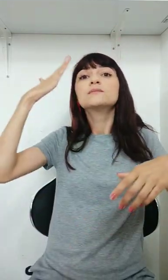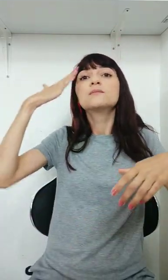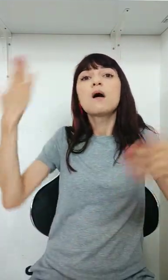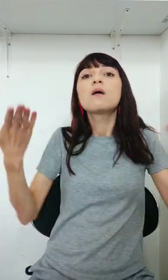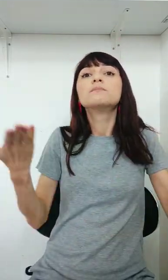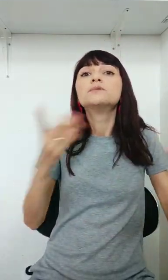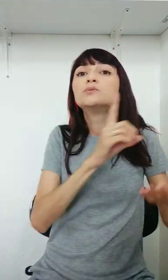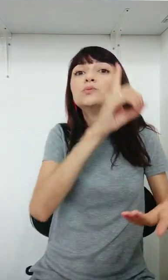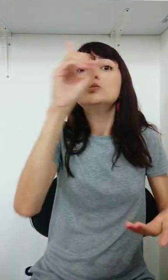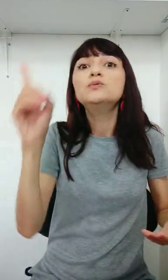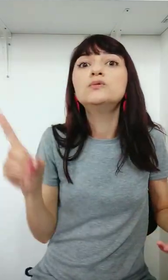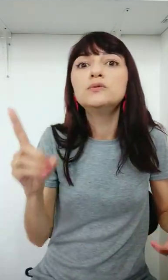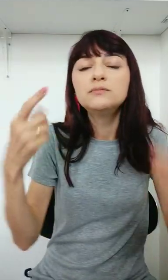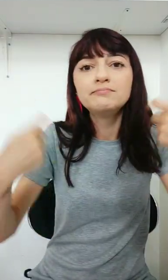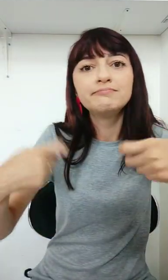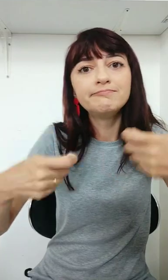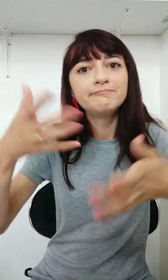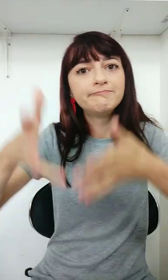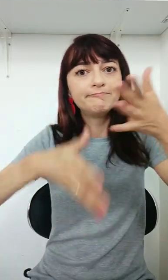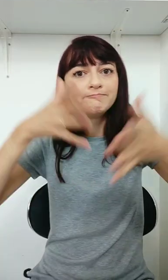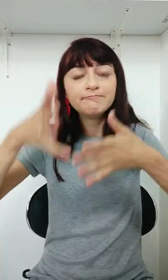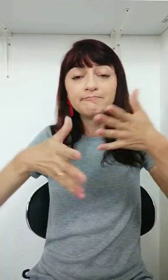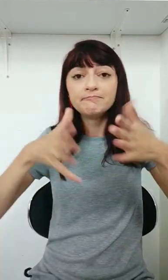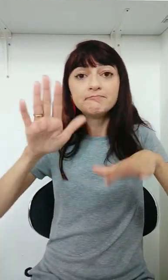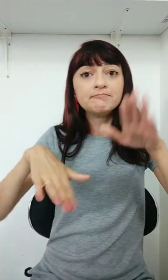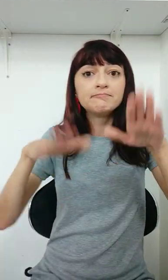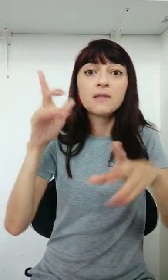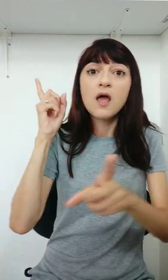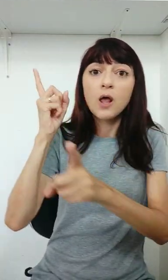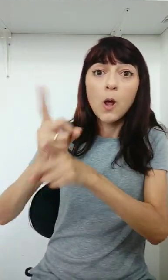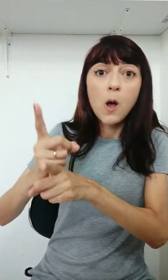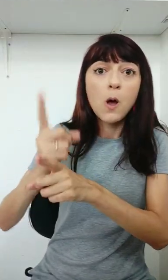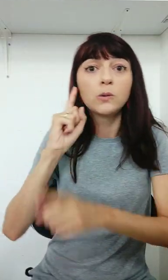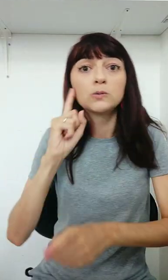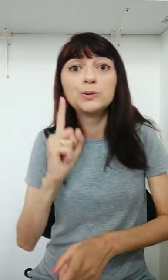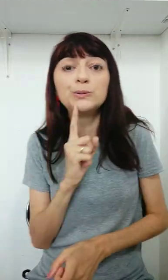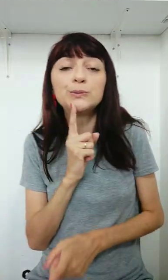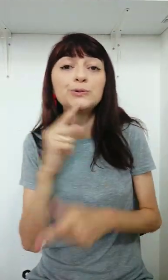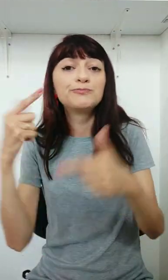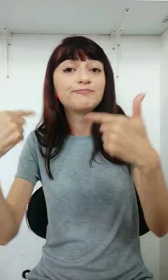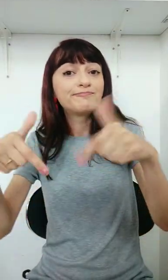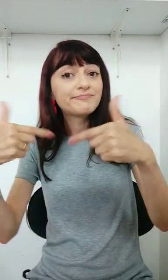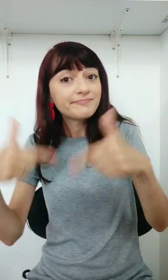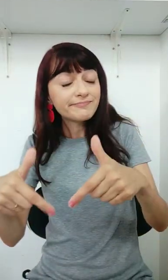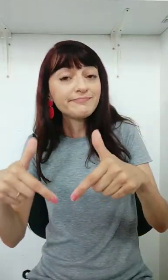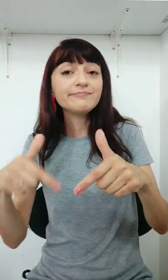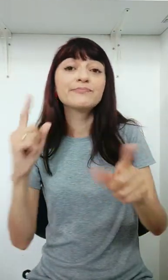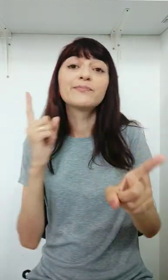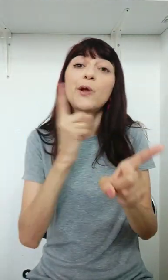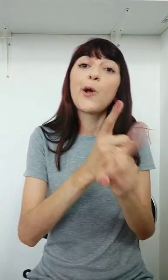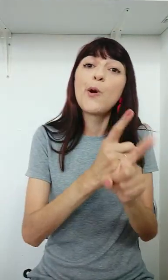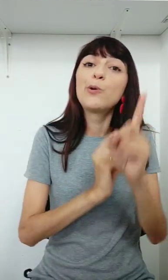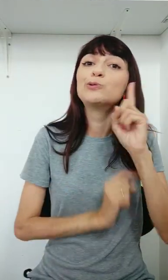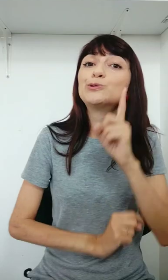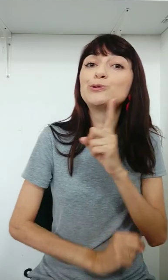toda semana, né? Então, assim, é importante que vocês espalhem. E o tema de hoje é muito importante, tá bom? Tanto para pessoas